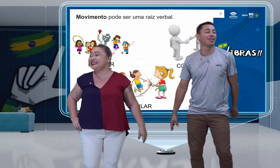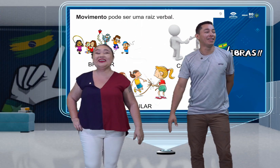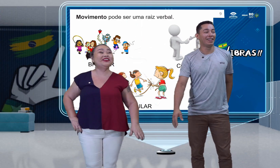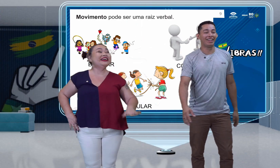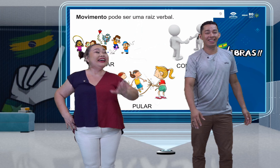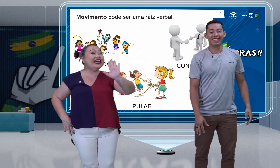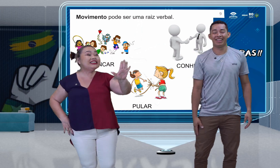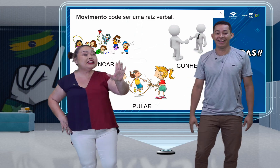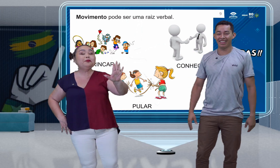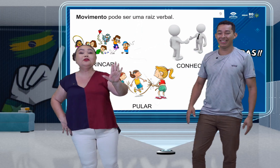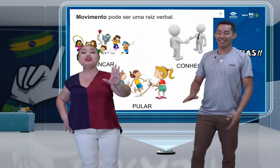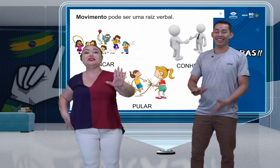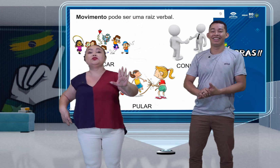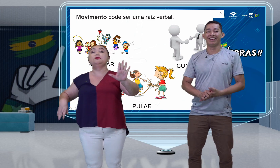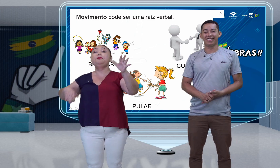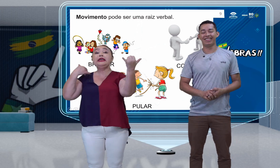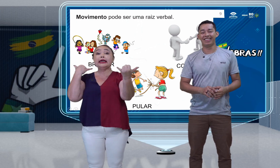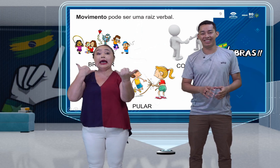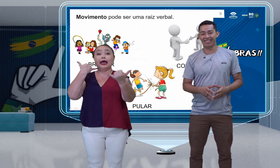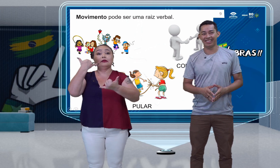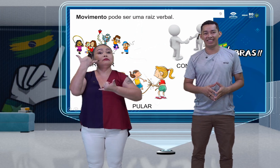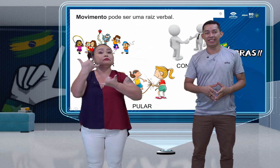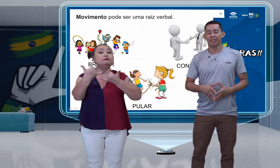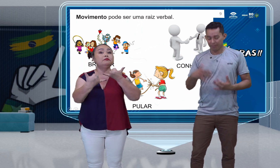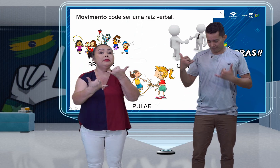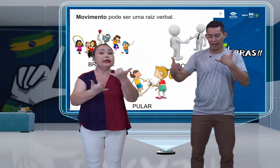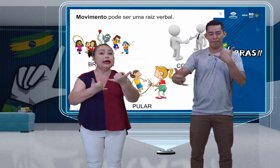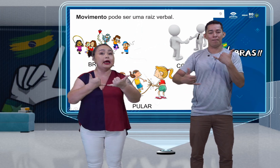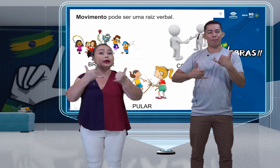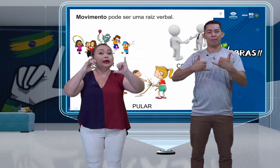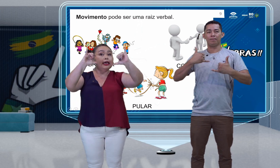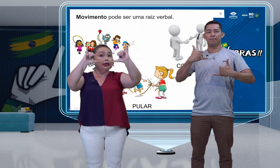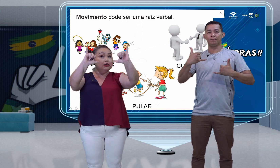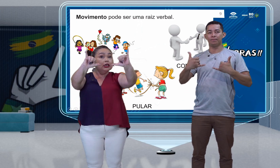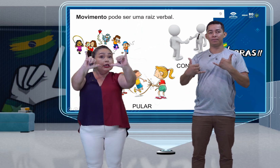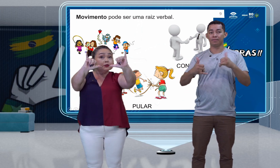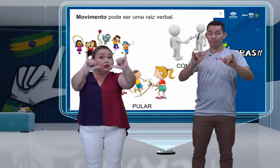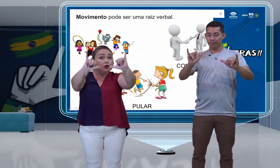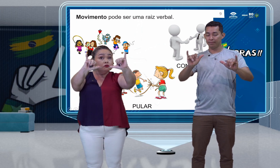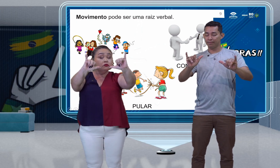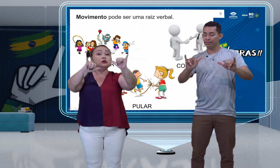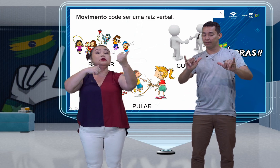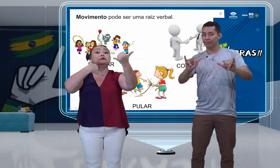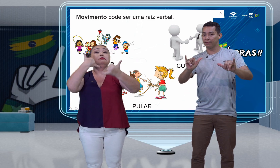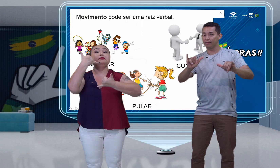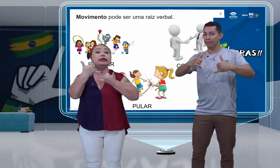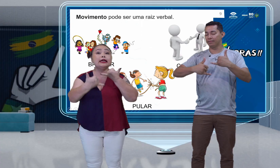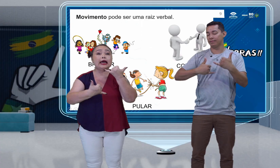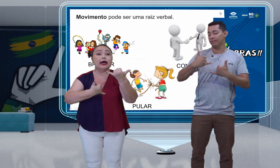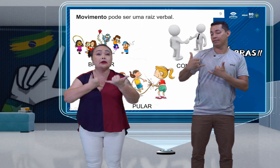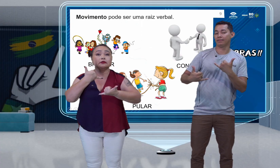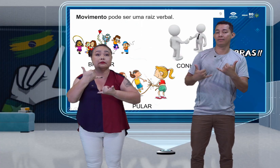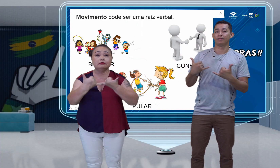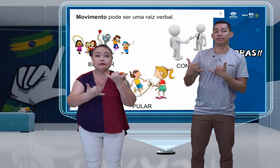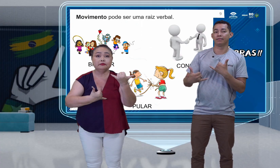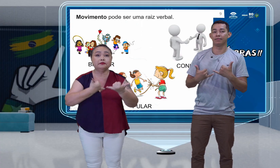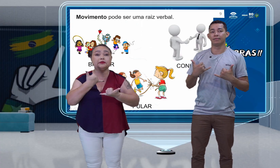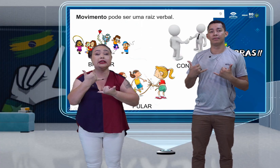então. Exemplo disso. Brincar. Brincar. Tá. É em Y, brincar.